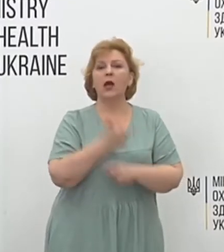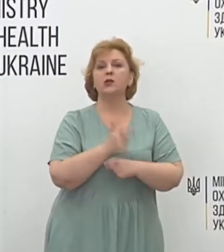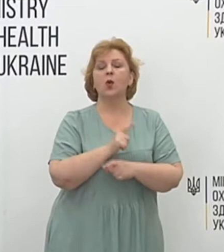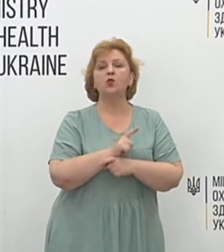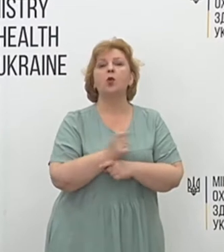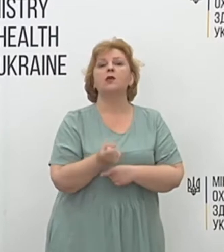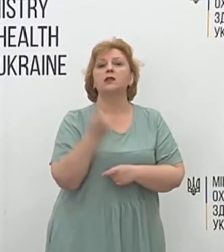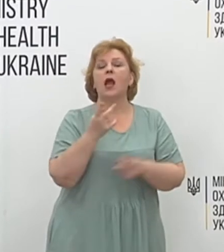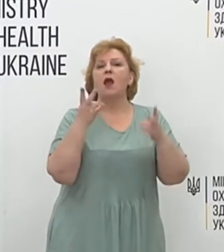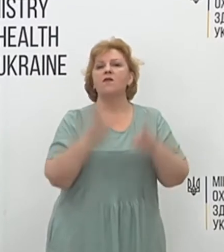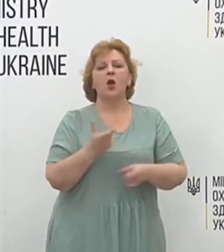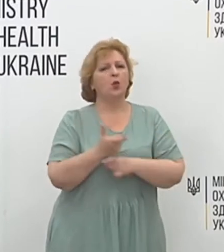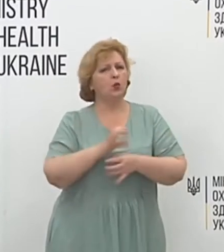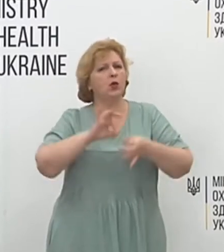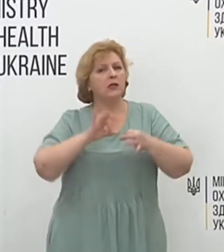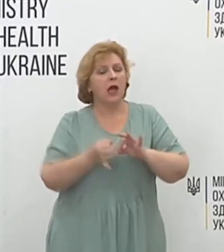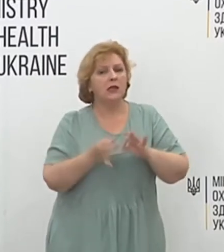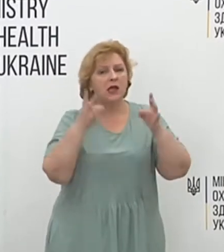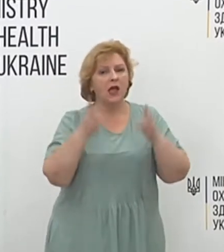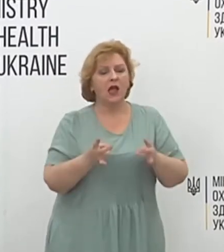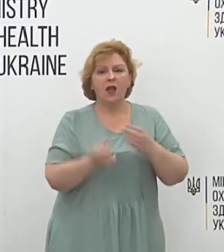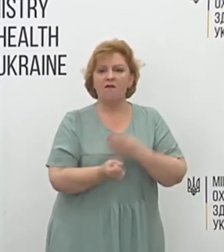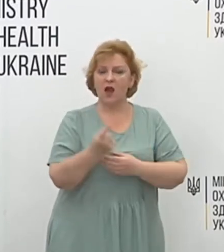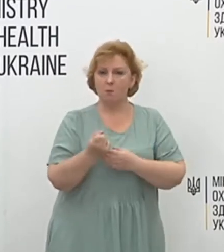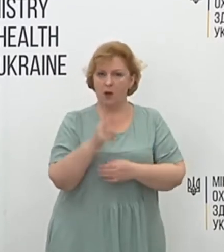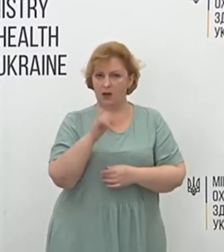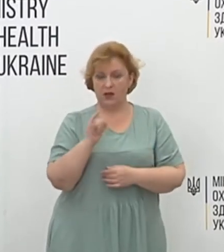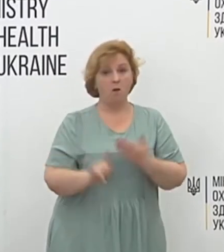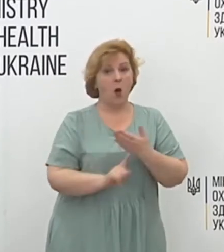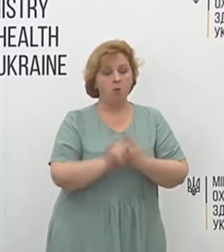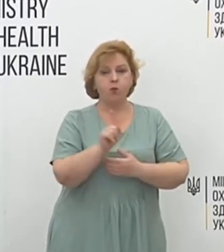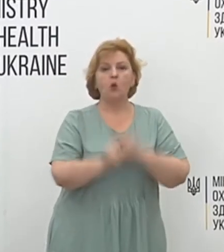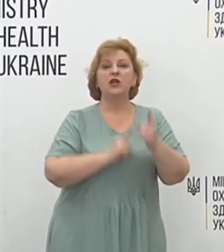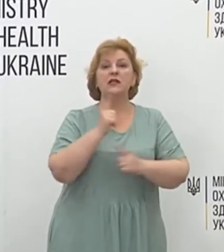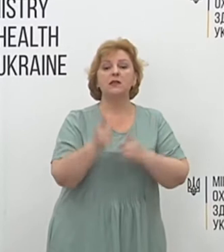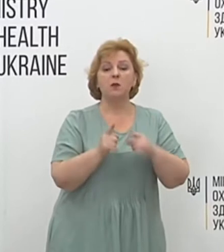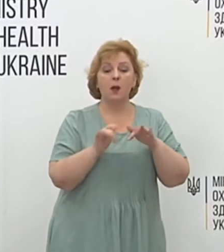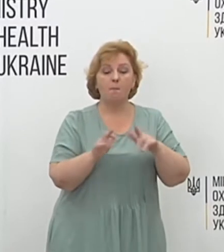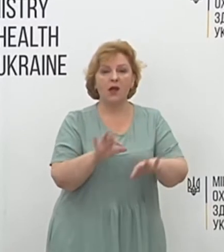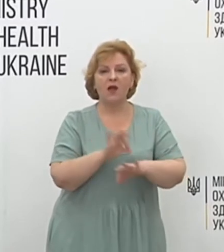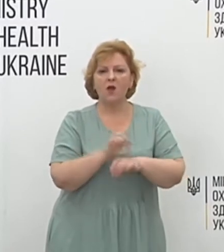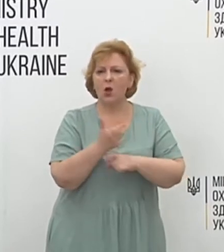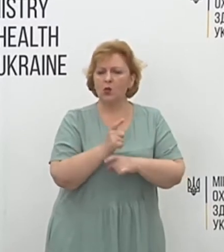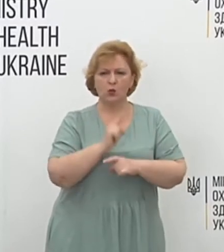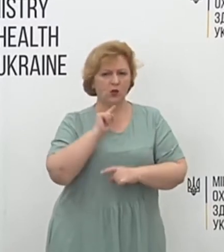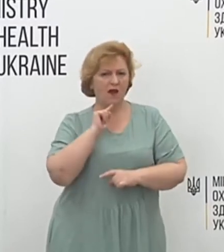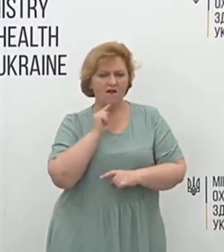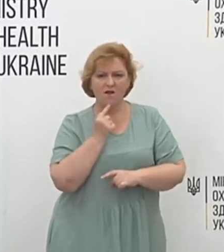стало випадків, дуже складних випадків. Почав змінюватися перебіг хвороби. Вона дуже